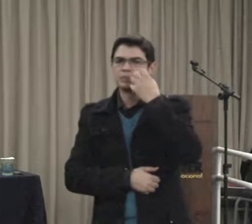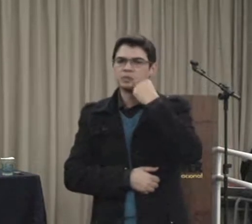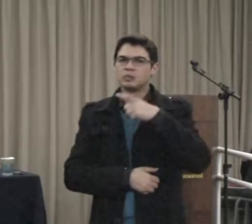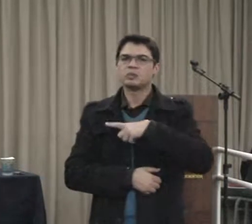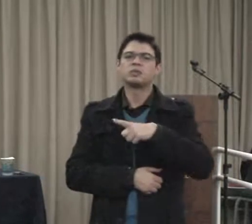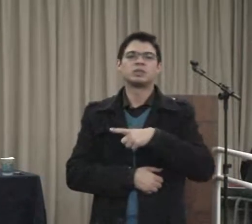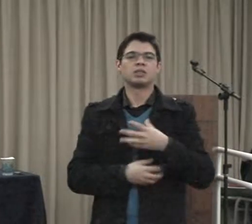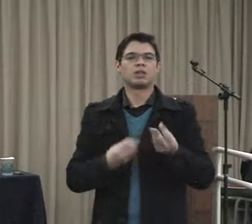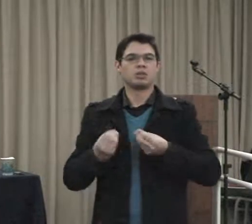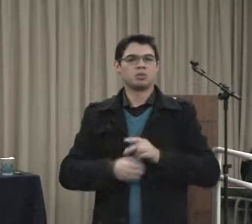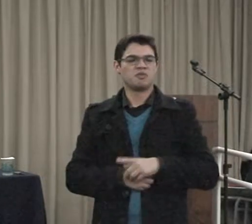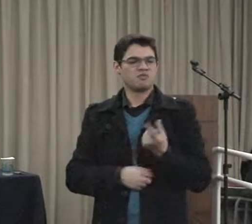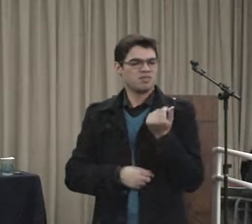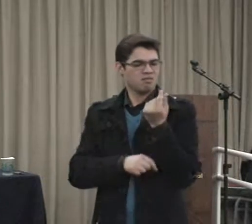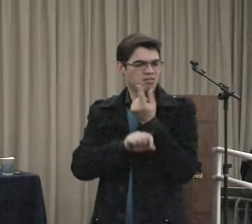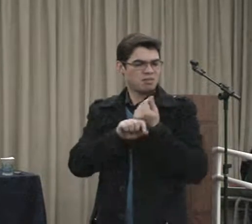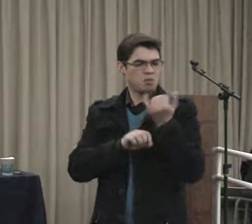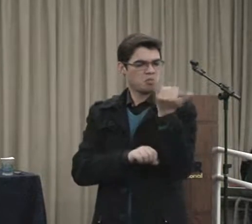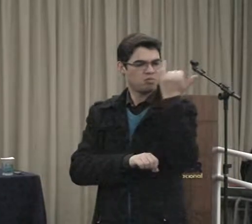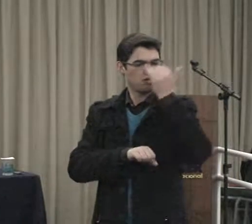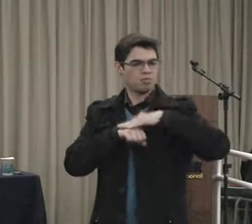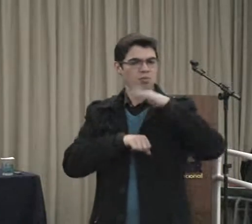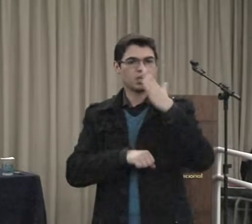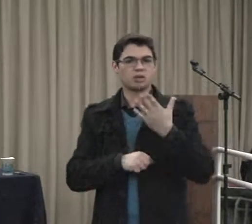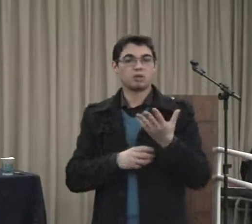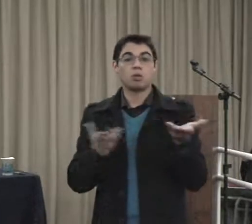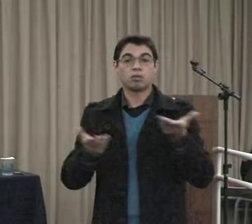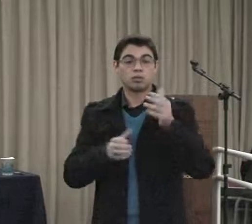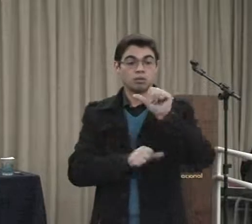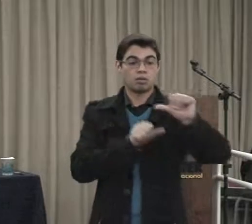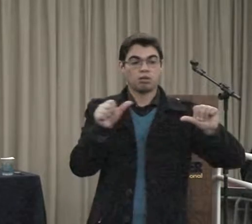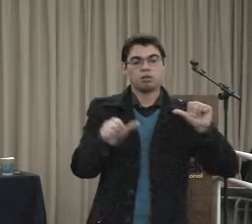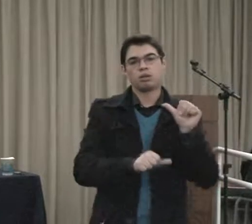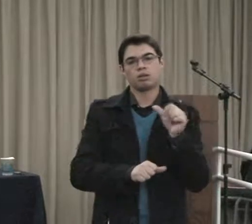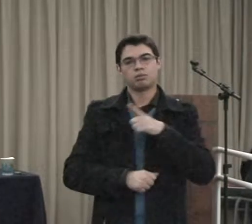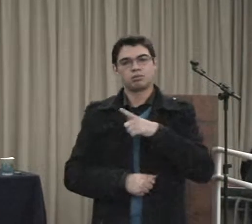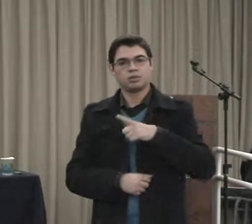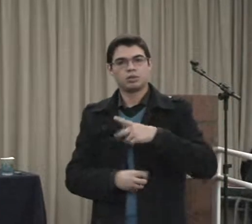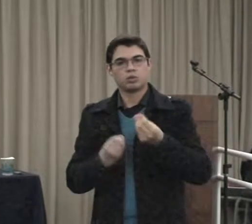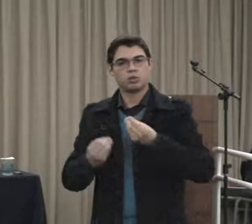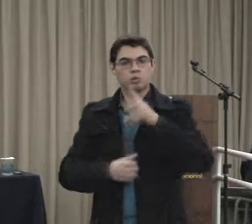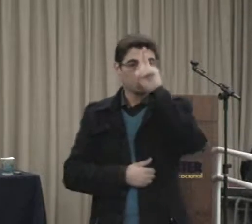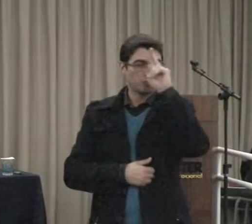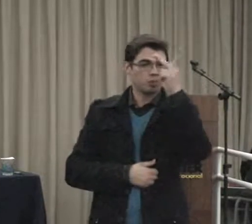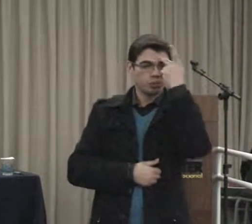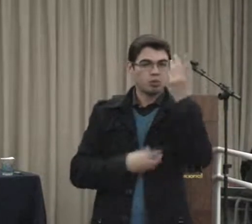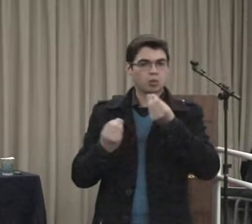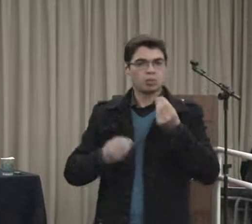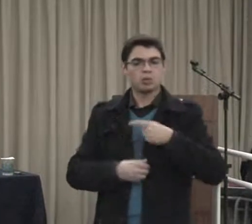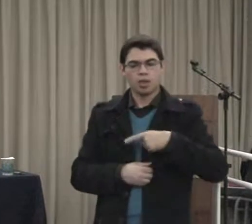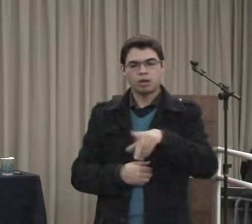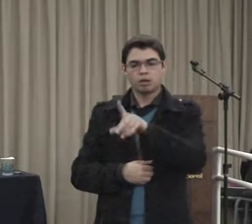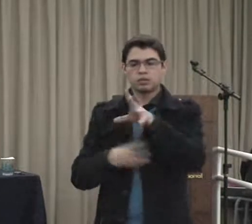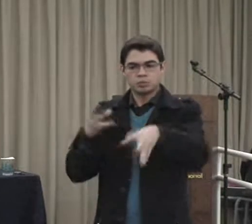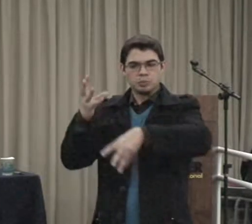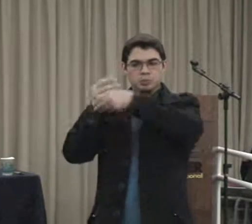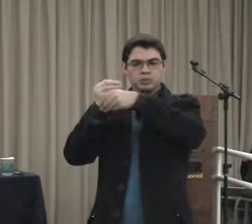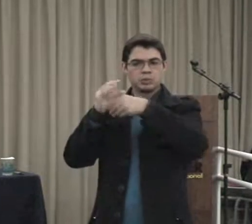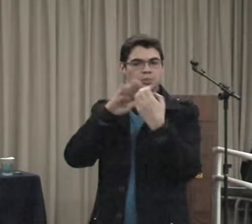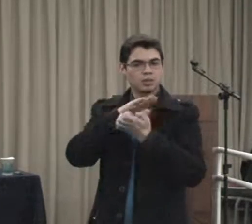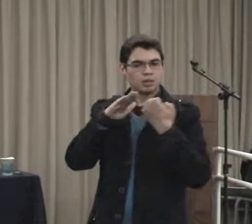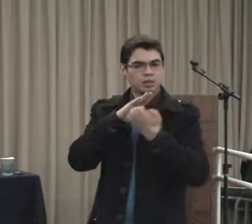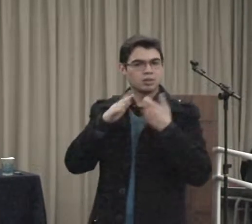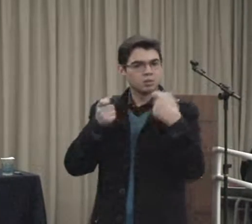O novo olhar, a nova mudança, quando falamos de sustentabilidade, é justamente isso: incorporar na avaliação,